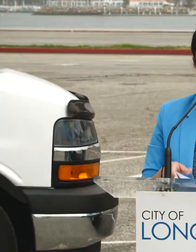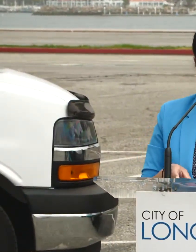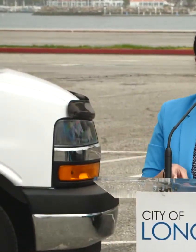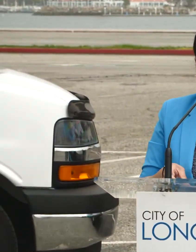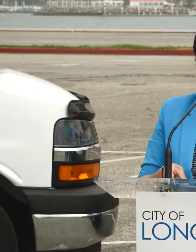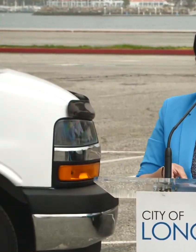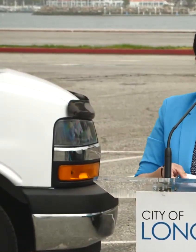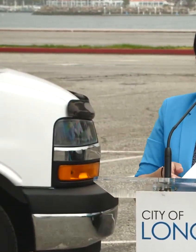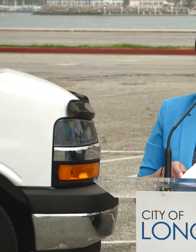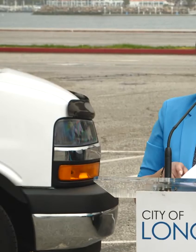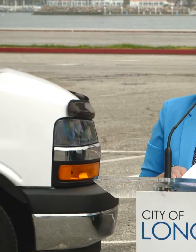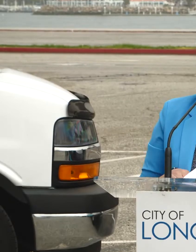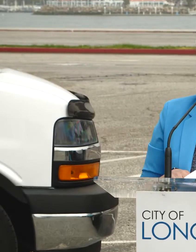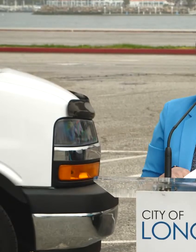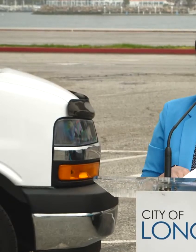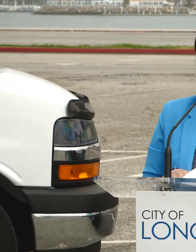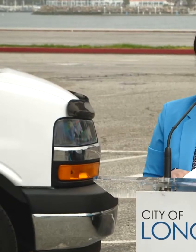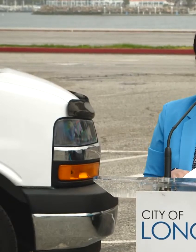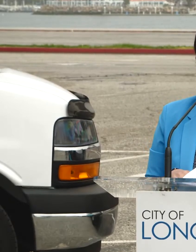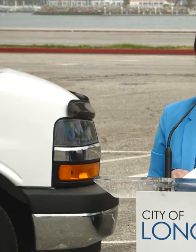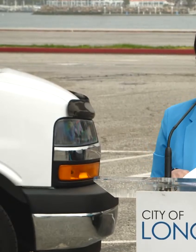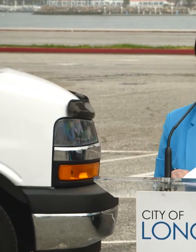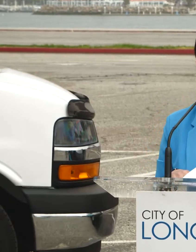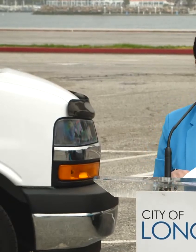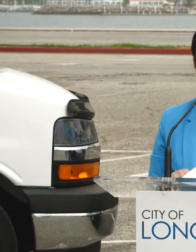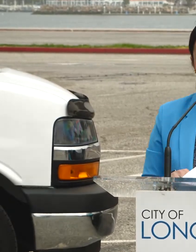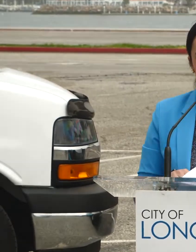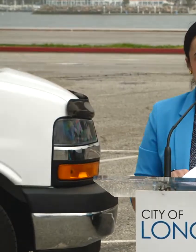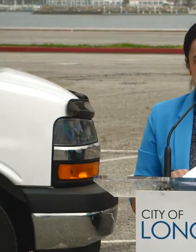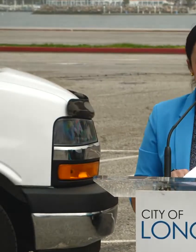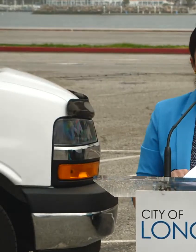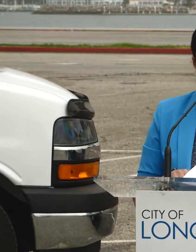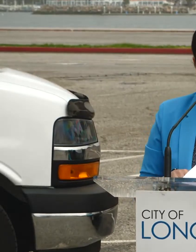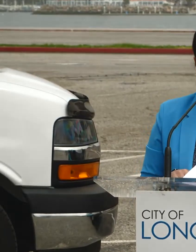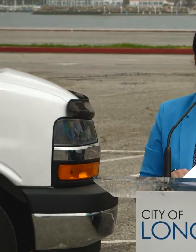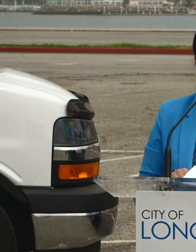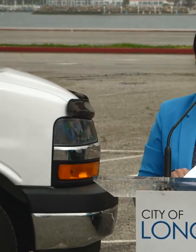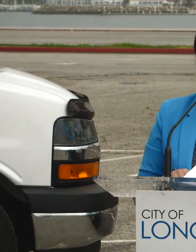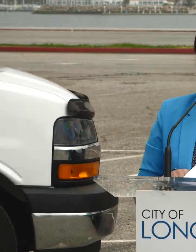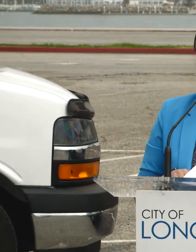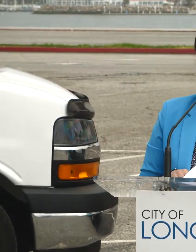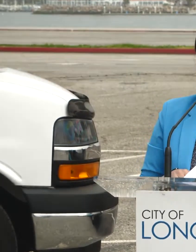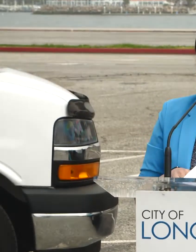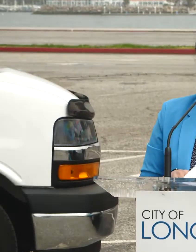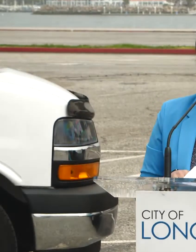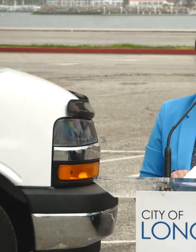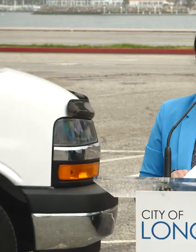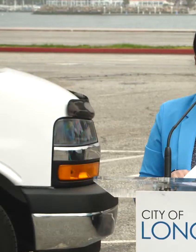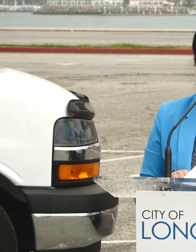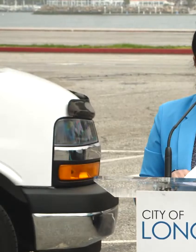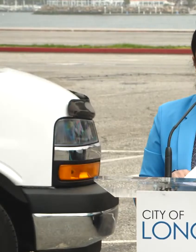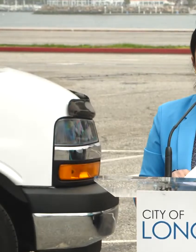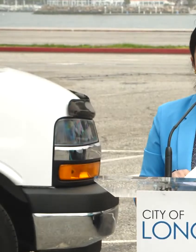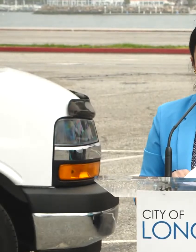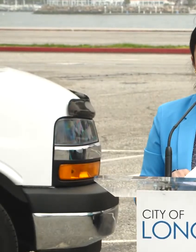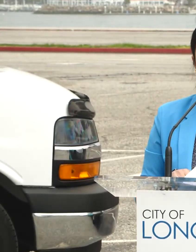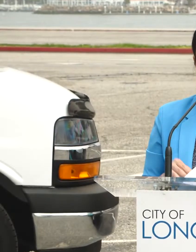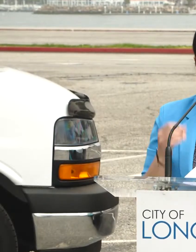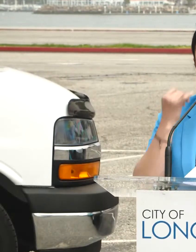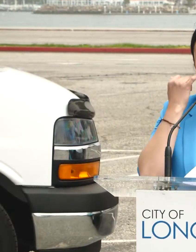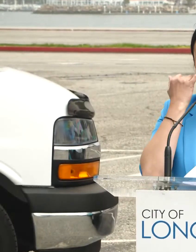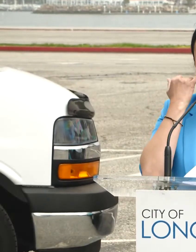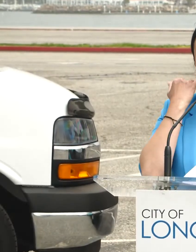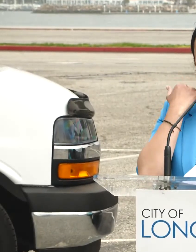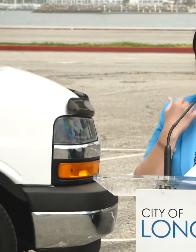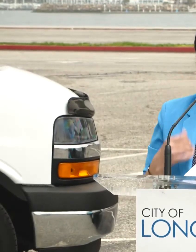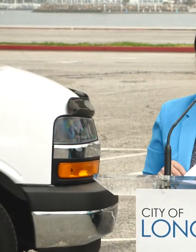Buenos días a todos. Bienvenidos a la ciudad de Long Beach. Estamos aquí hoy en nuestro nuevo sitio de estacionamiento seguro para